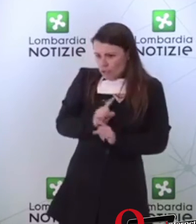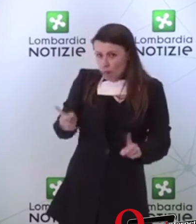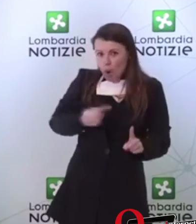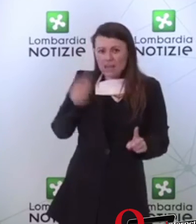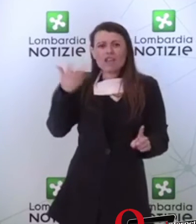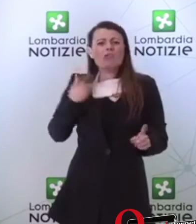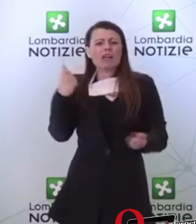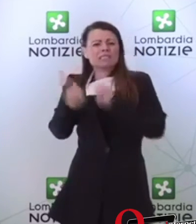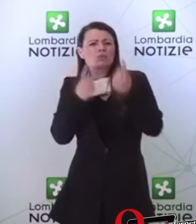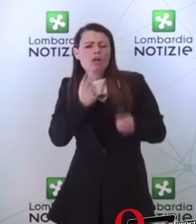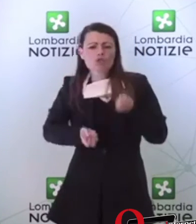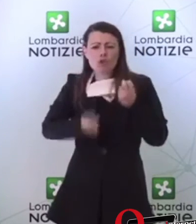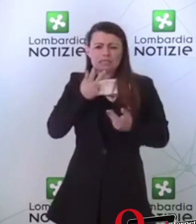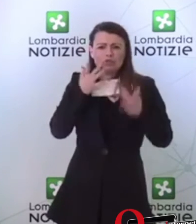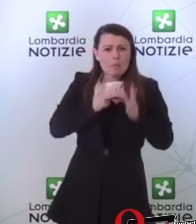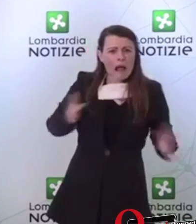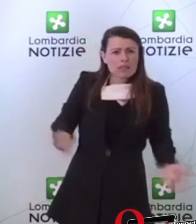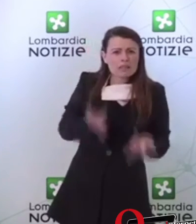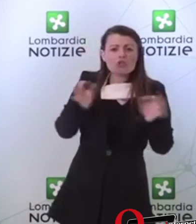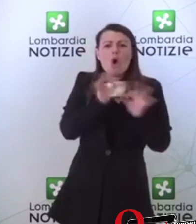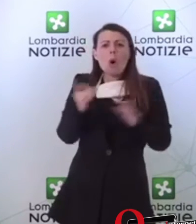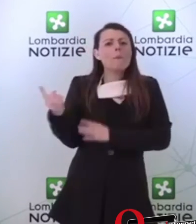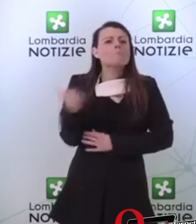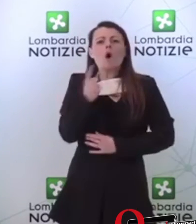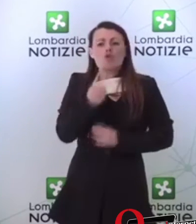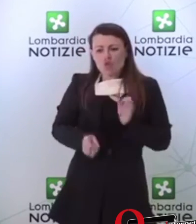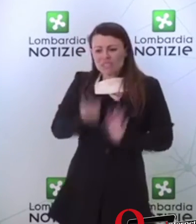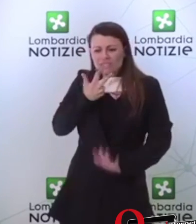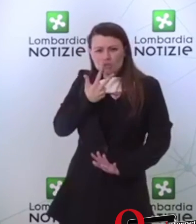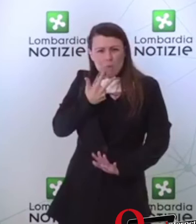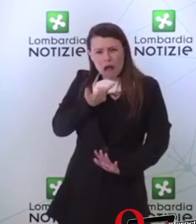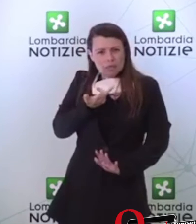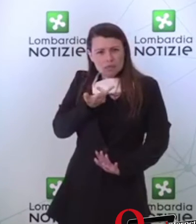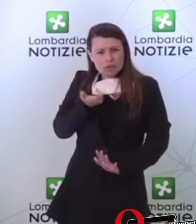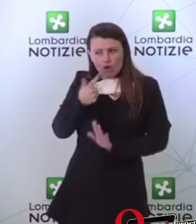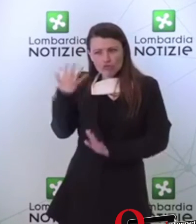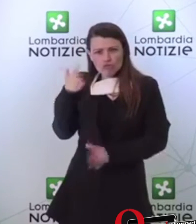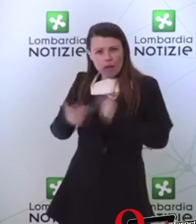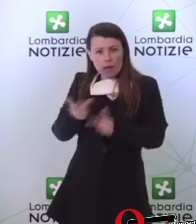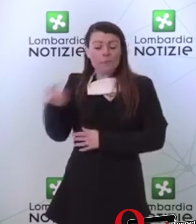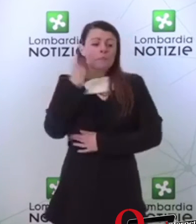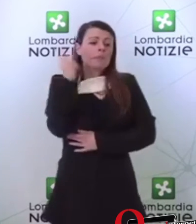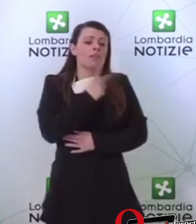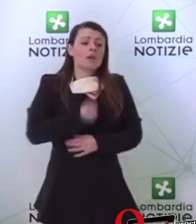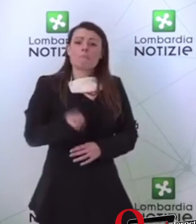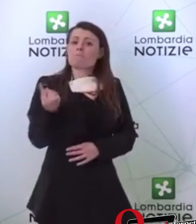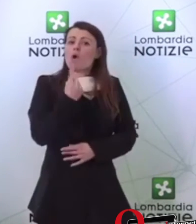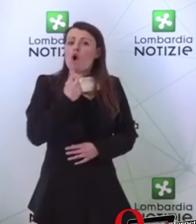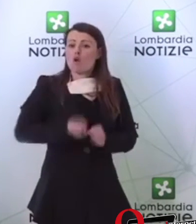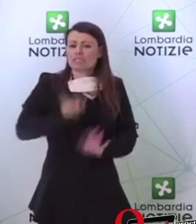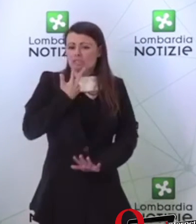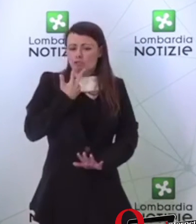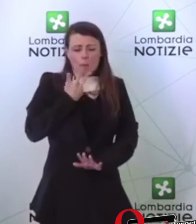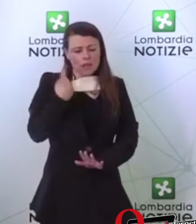monosintomatici che lei diceva. Ma i monosintomatici è comunque una cosa che prescinde da questa